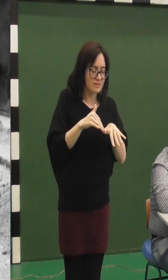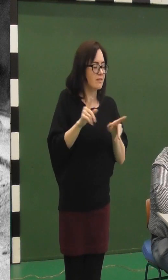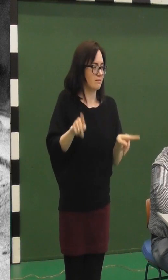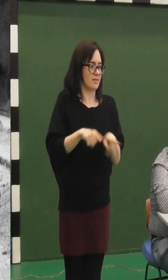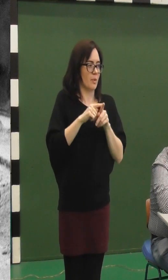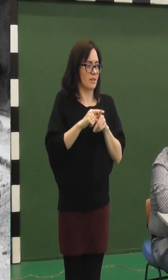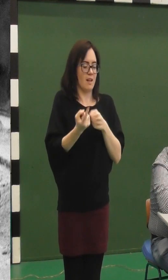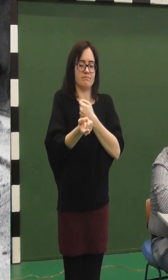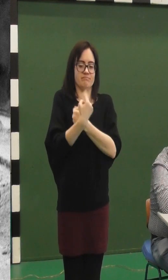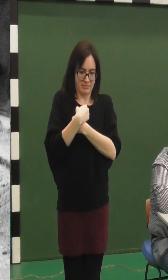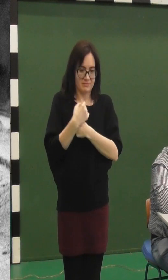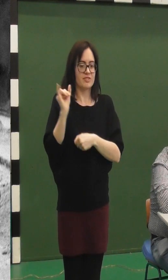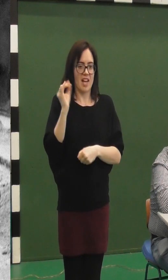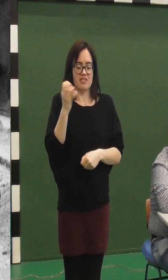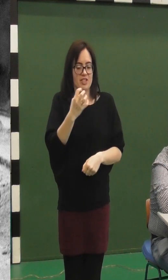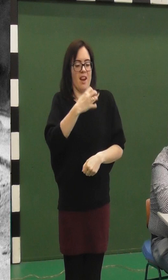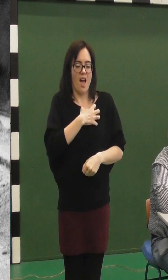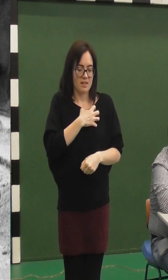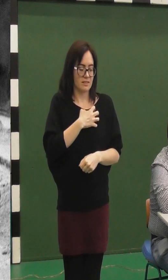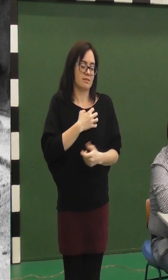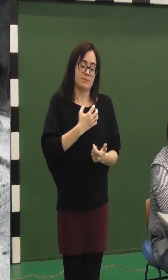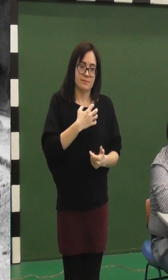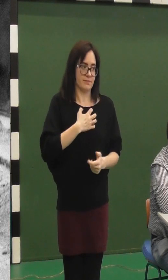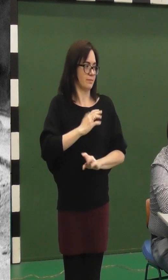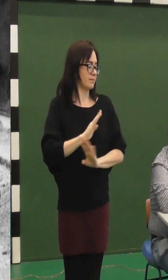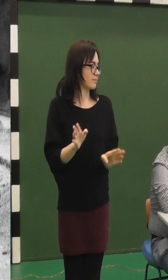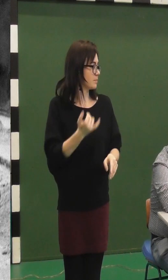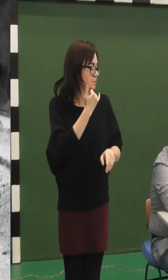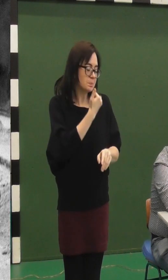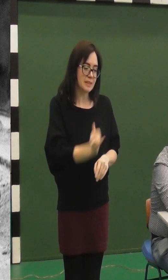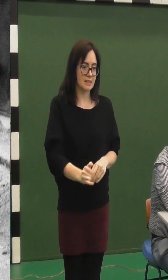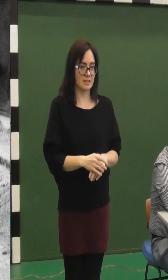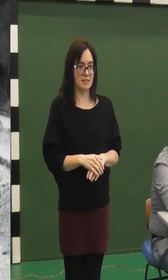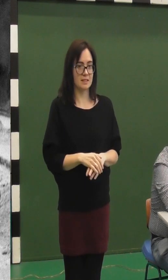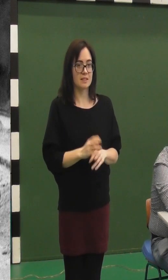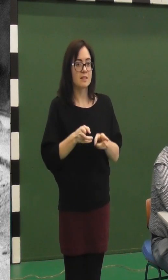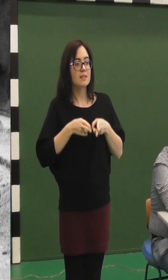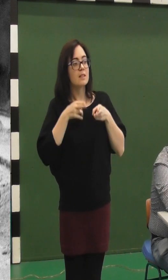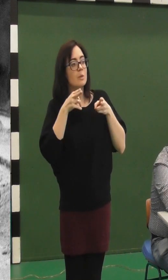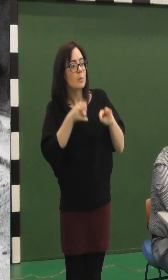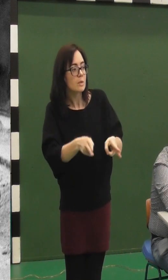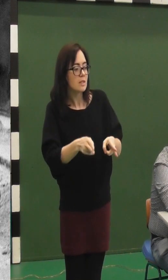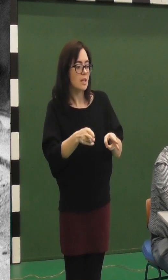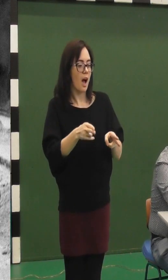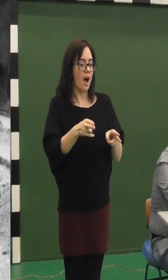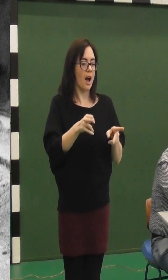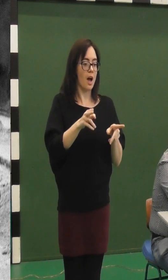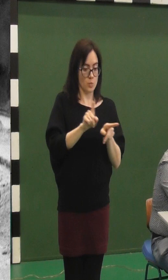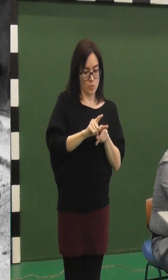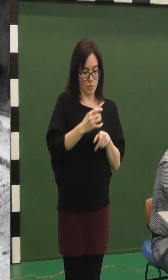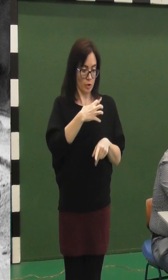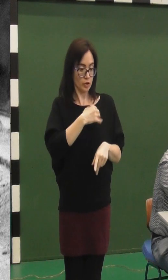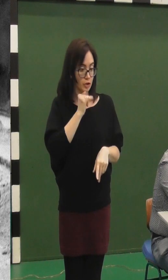sárga csillagot. Hát az mindenkinek, nem lehetett az utcára kimenni sárga csillag. És ez